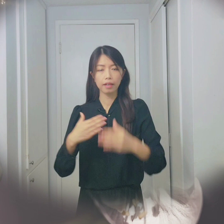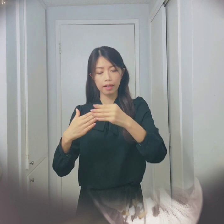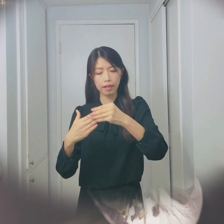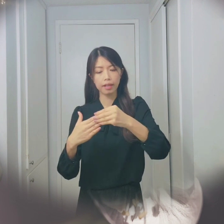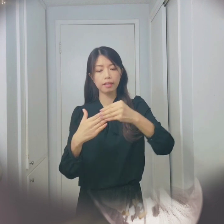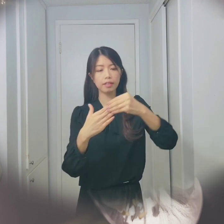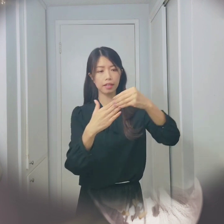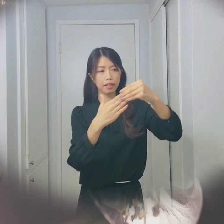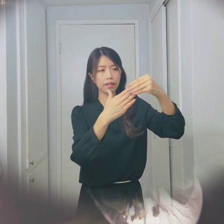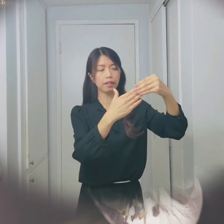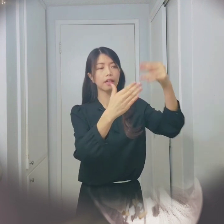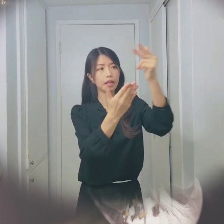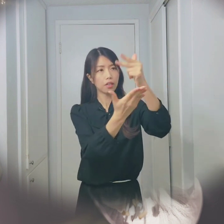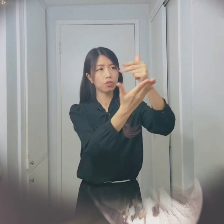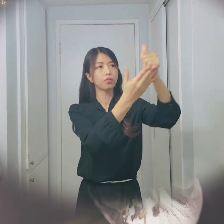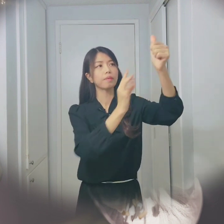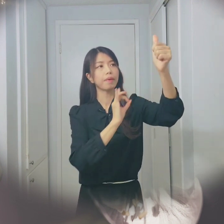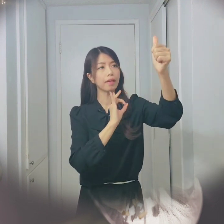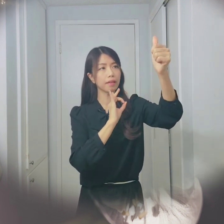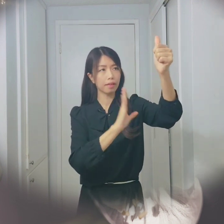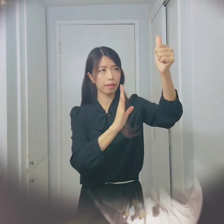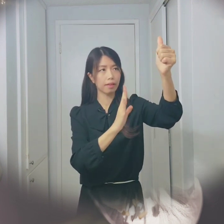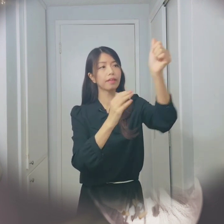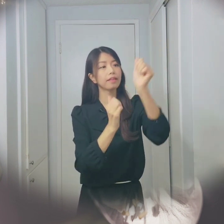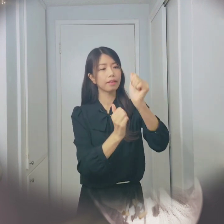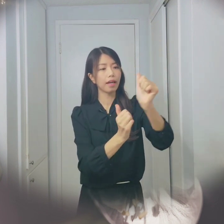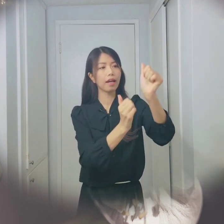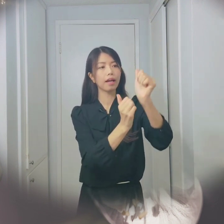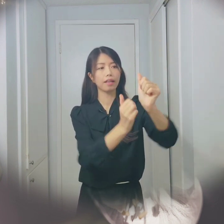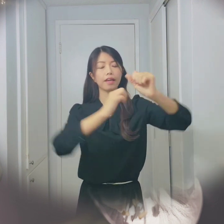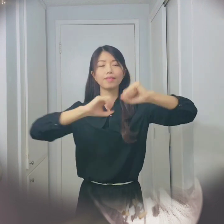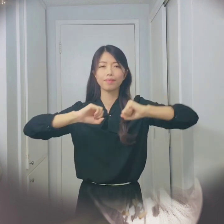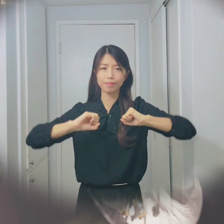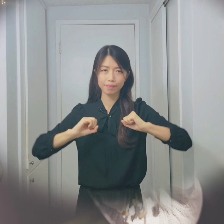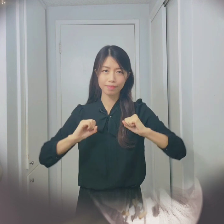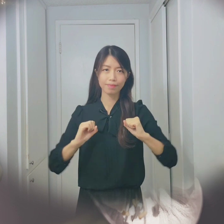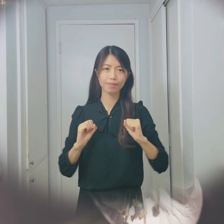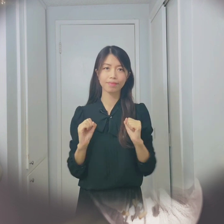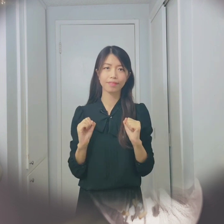나를 이끄시는 주님만 따라가네.